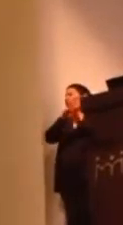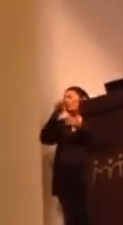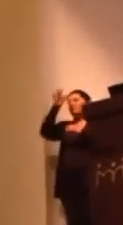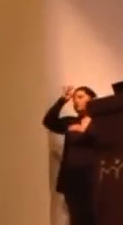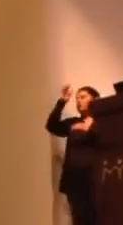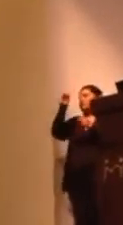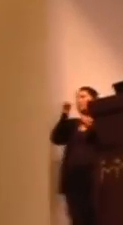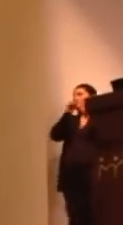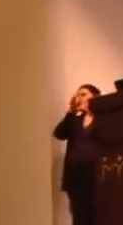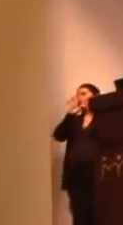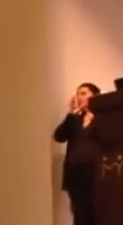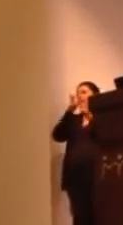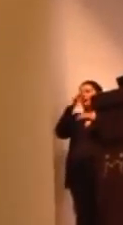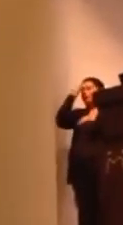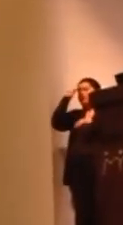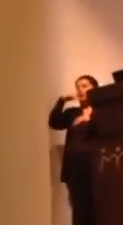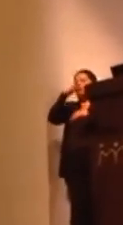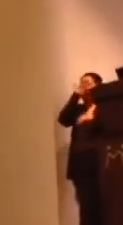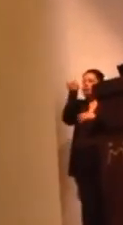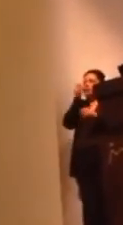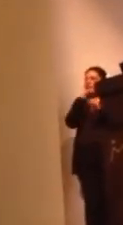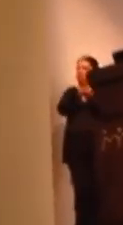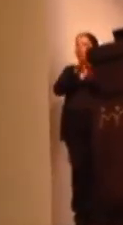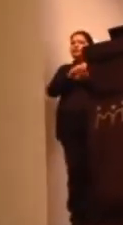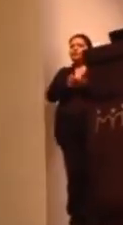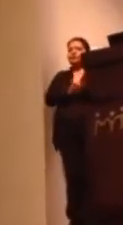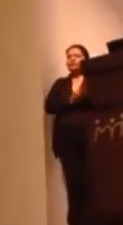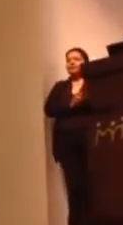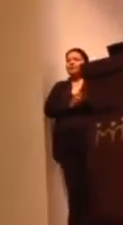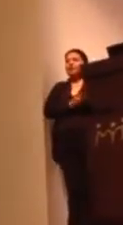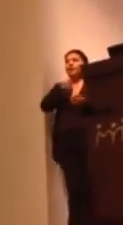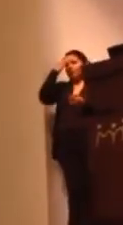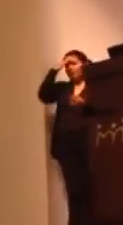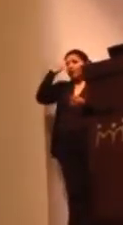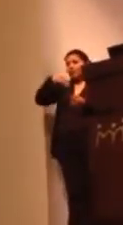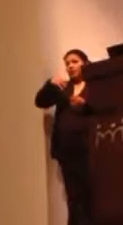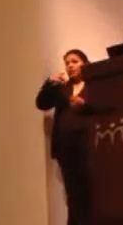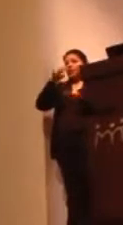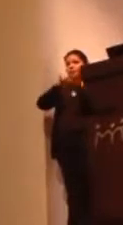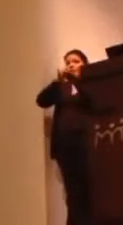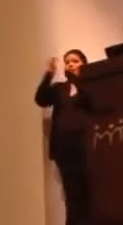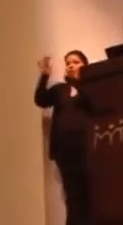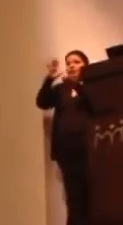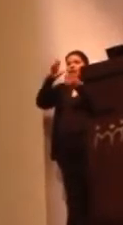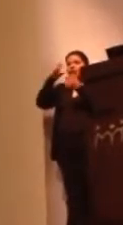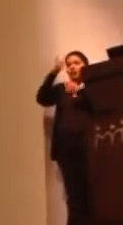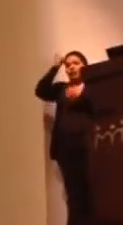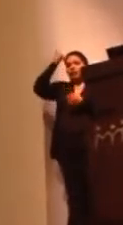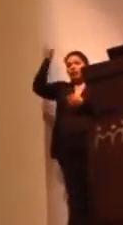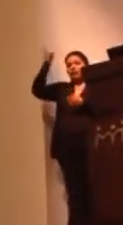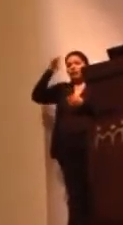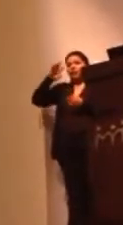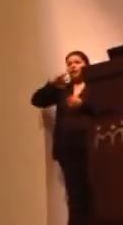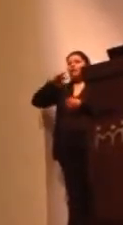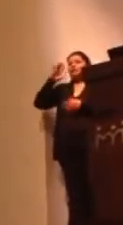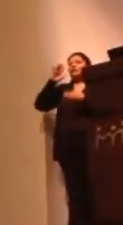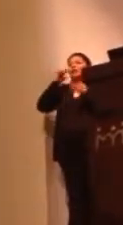tonto, ¿no? Ay, déjalo, es un niño. ¿Saben qué? Gracias a Dios que existe esa frase, porque no los molesta.